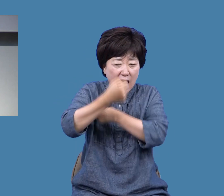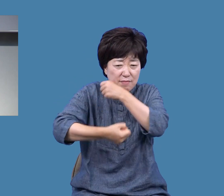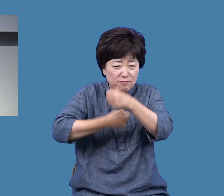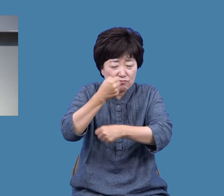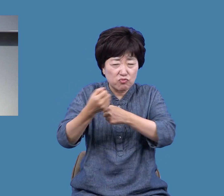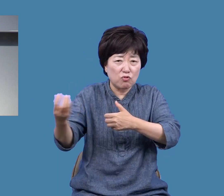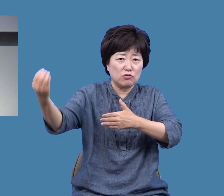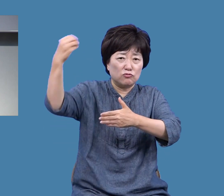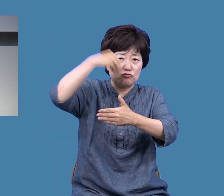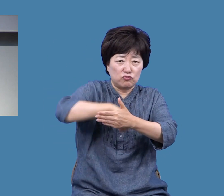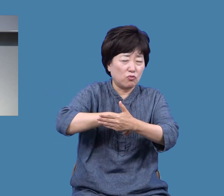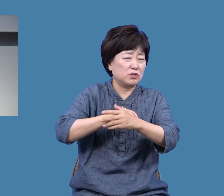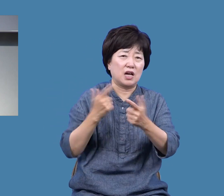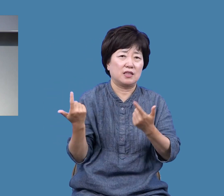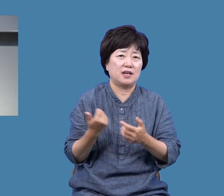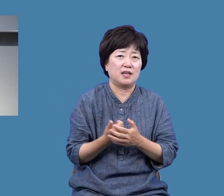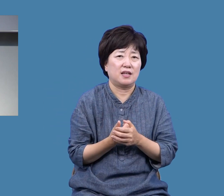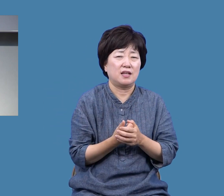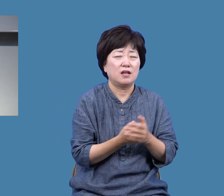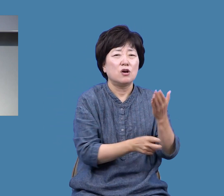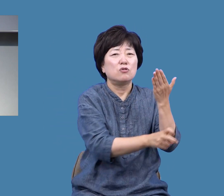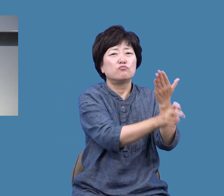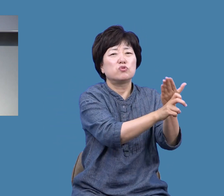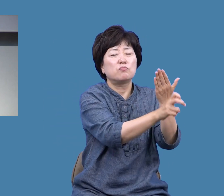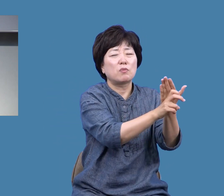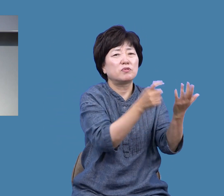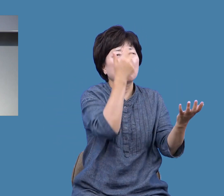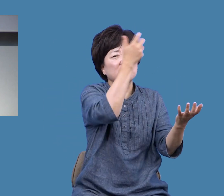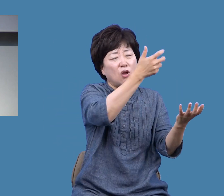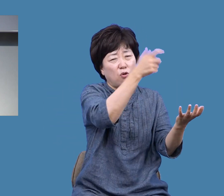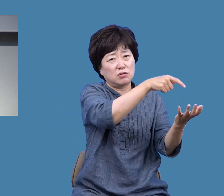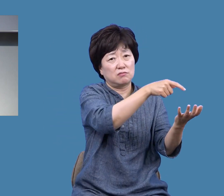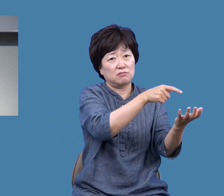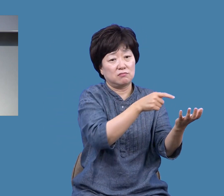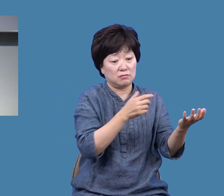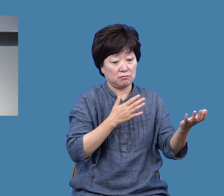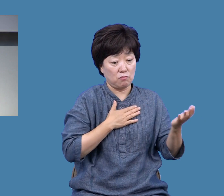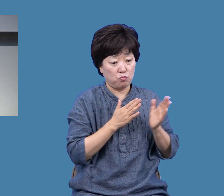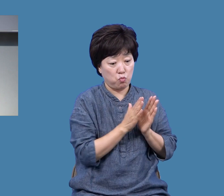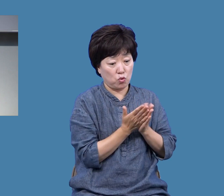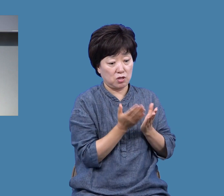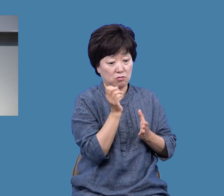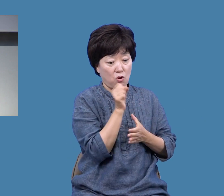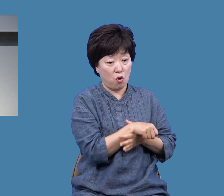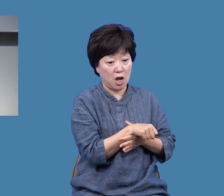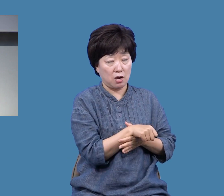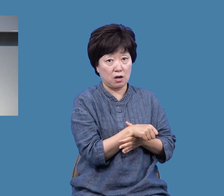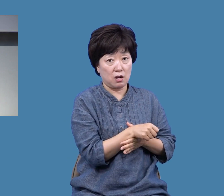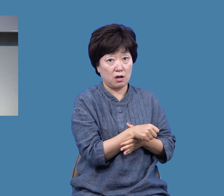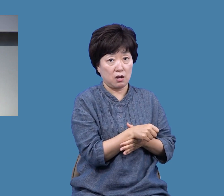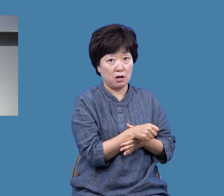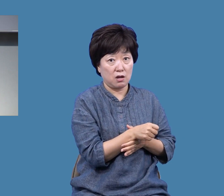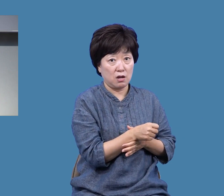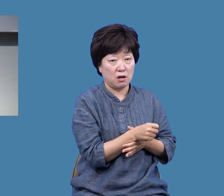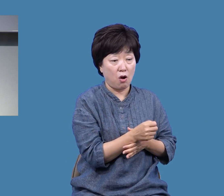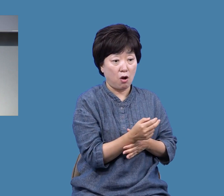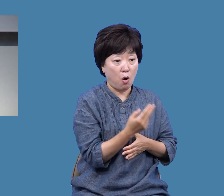거예요. 이 불법적인 영들은 여러분 본인의 허락을 받고 들어가는 것이 아닙니다. 귀신 들릴 때 귀신이 허락받고